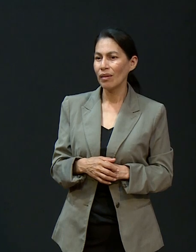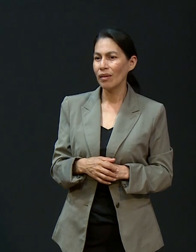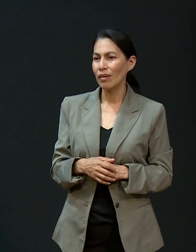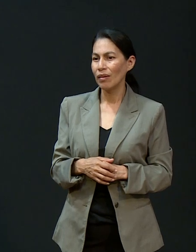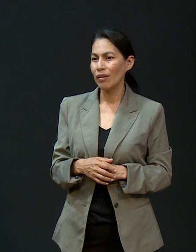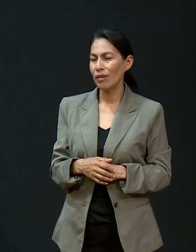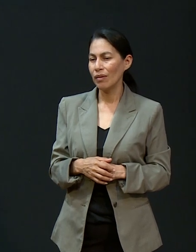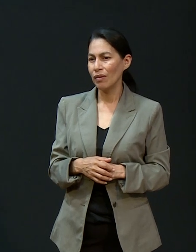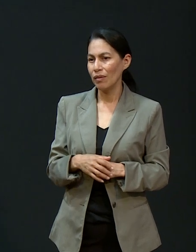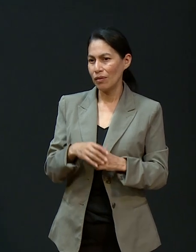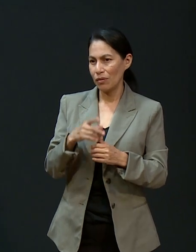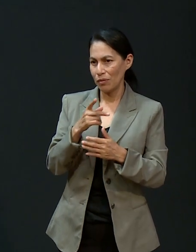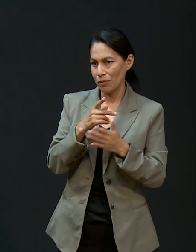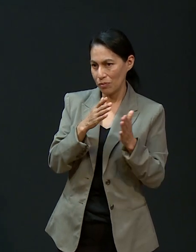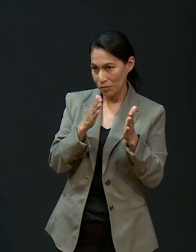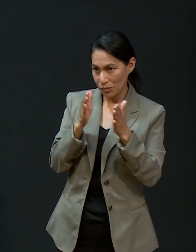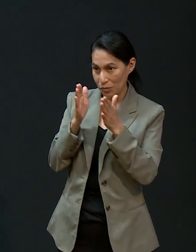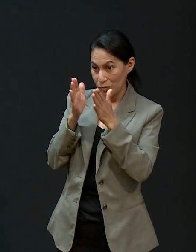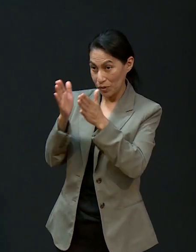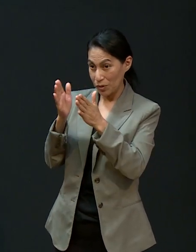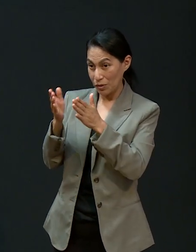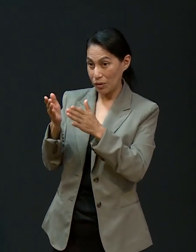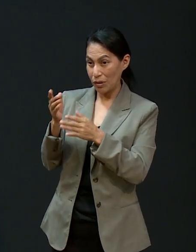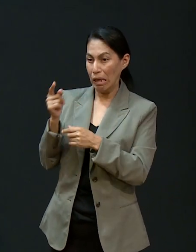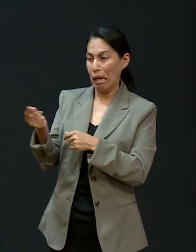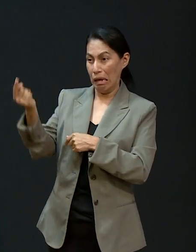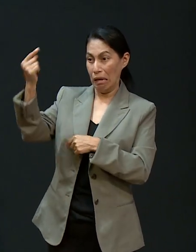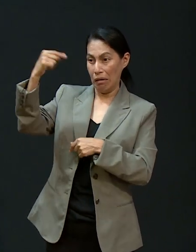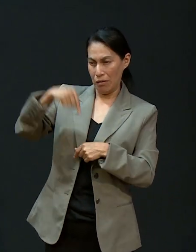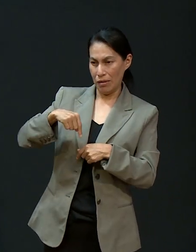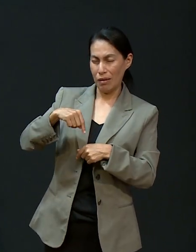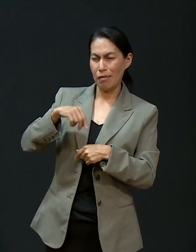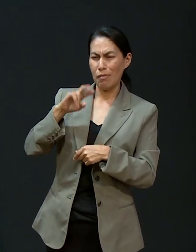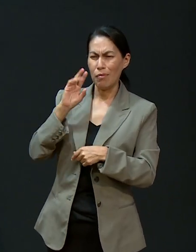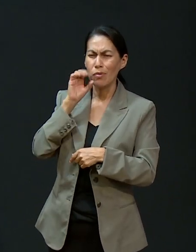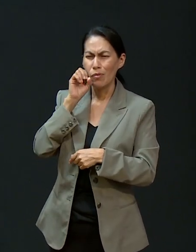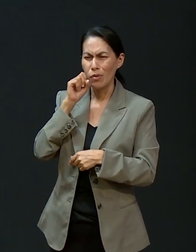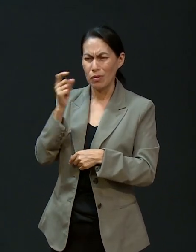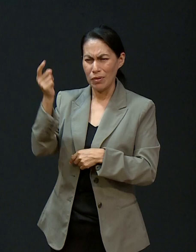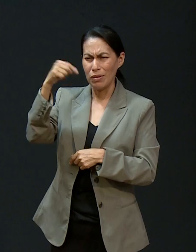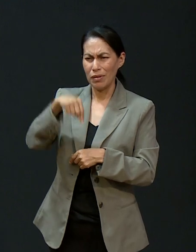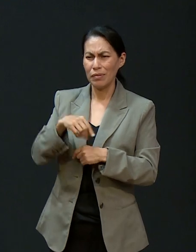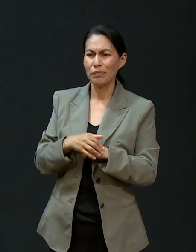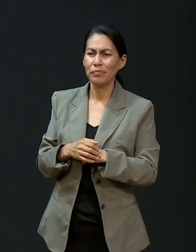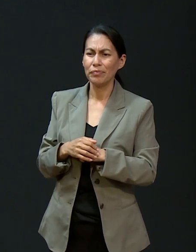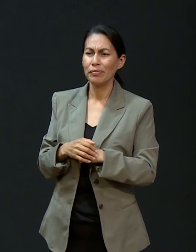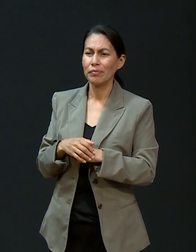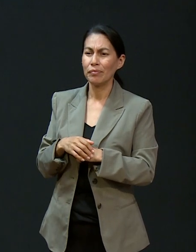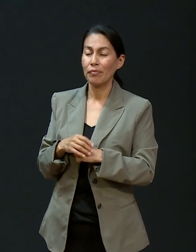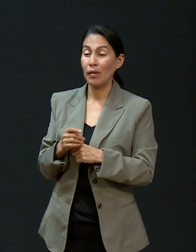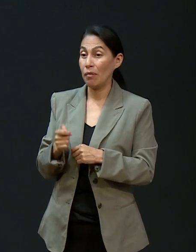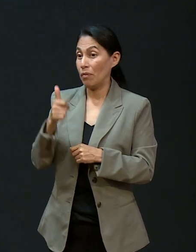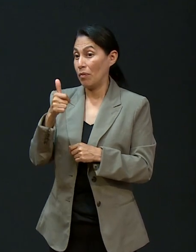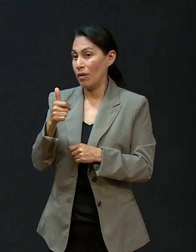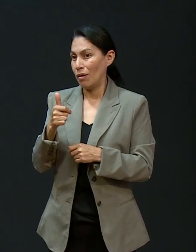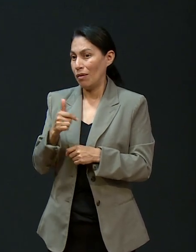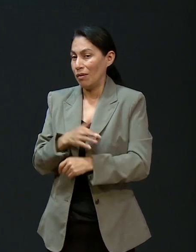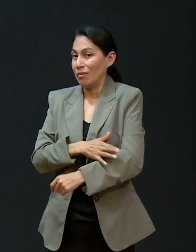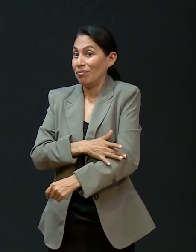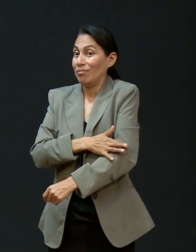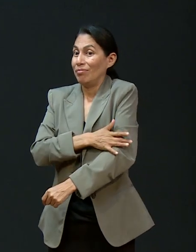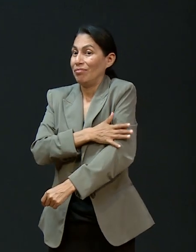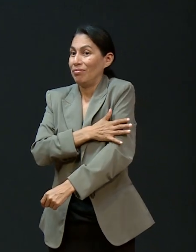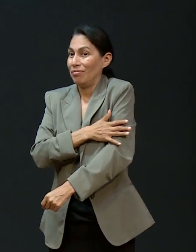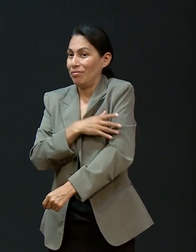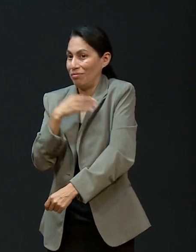colocamos este proyecto en las manos de Dios, para venirnos para acá, y en un primer momento fue